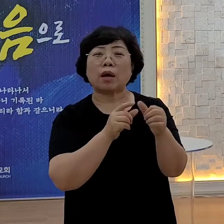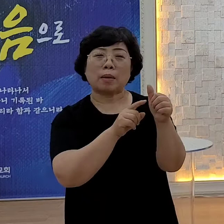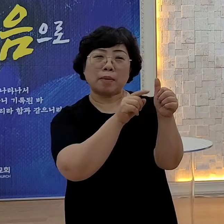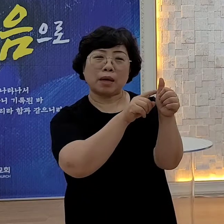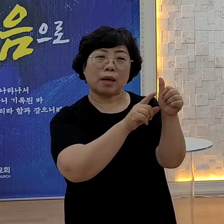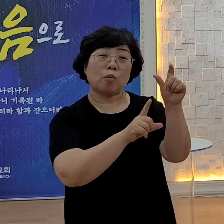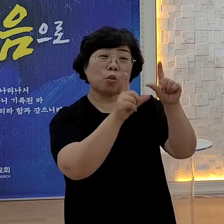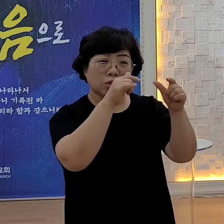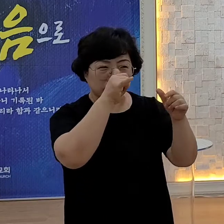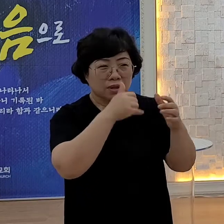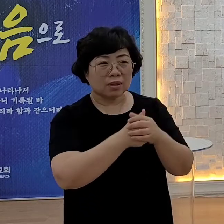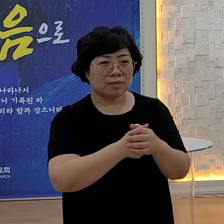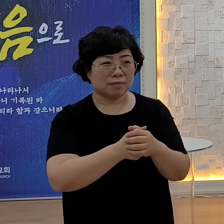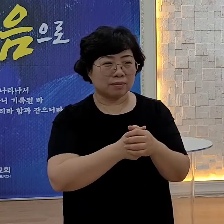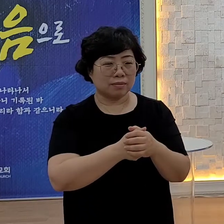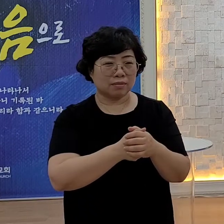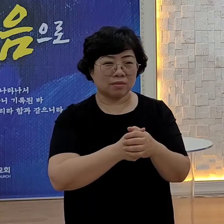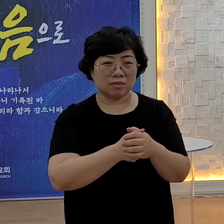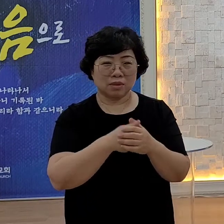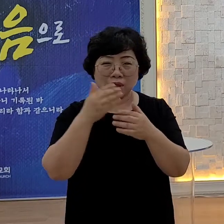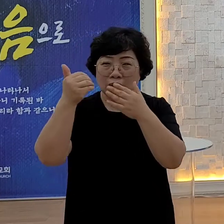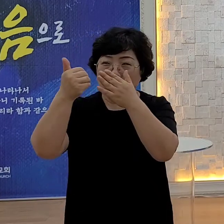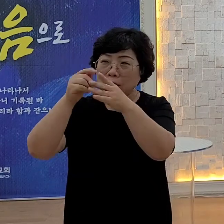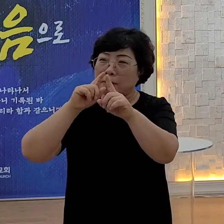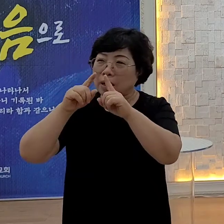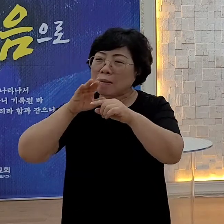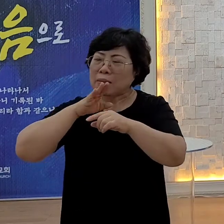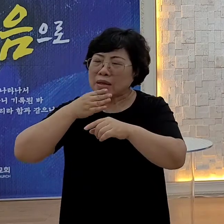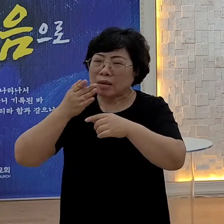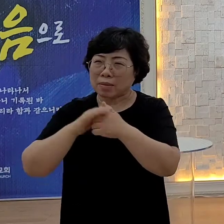90세입니다 하나님. 그 말씀은 고마워. 그 마음은